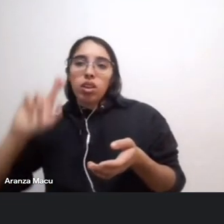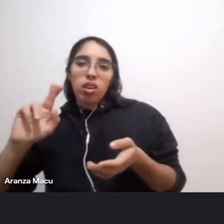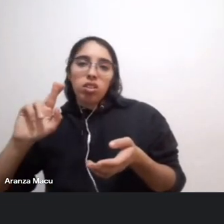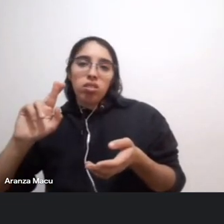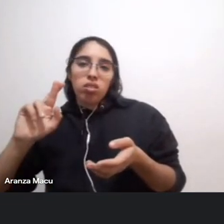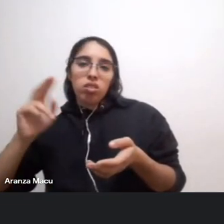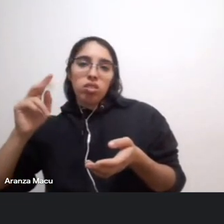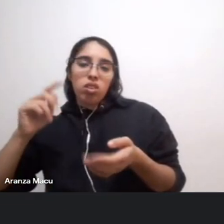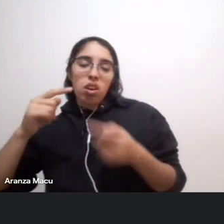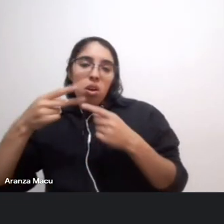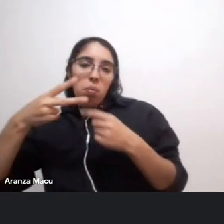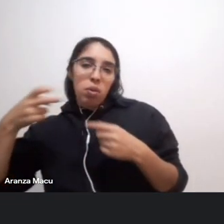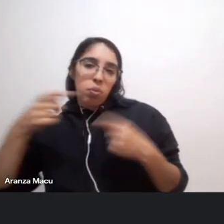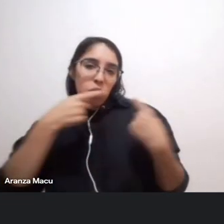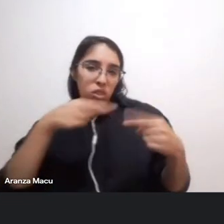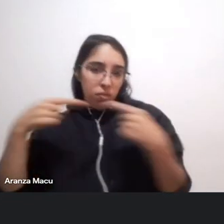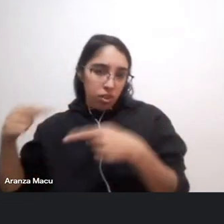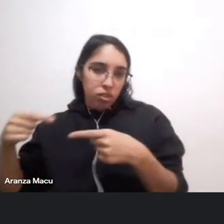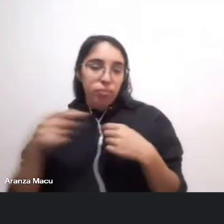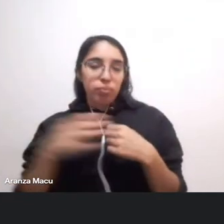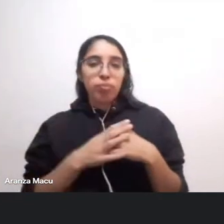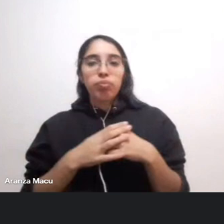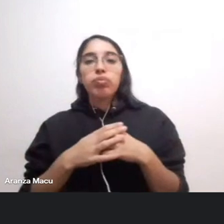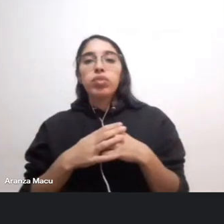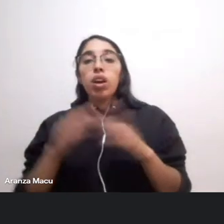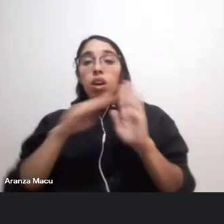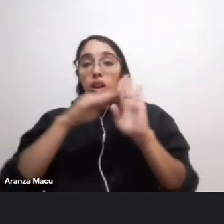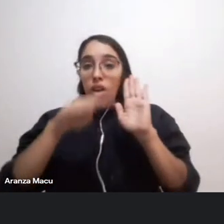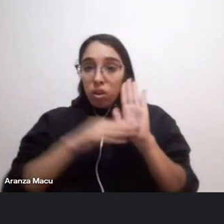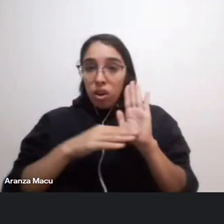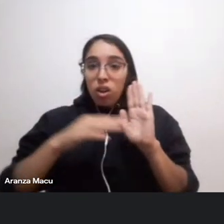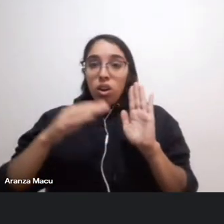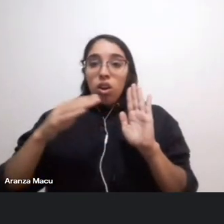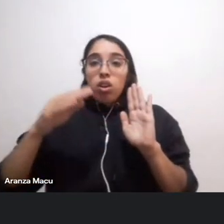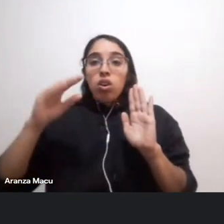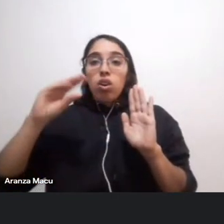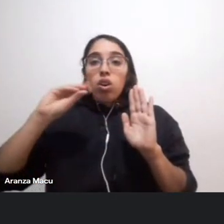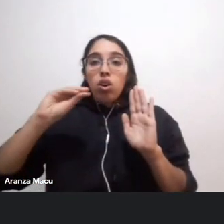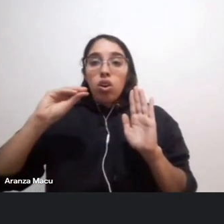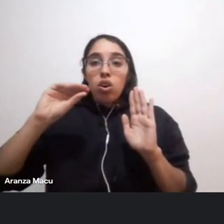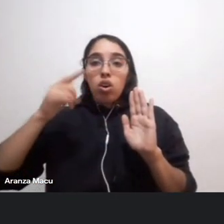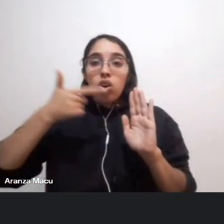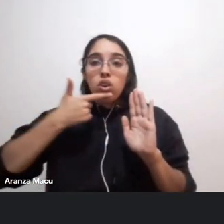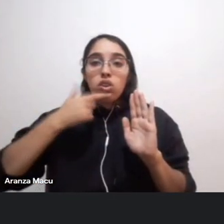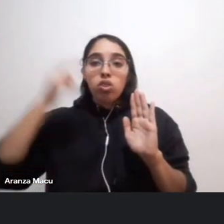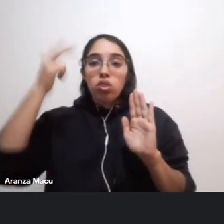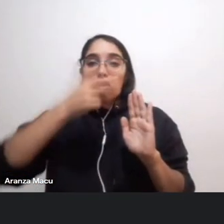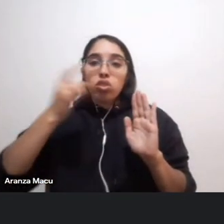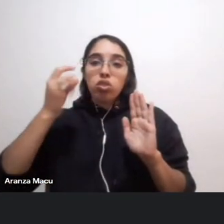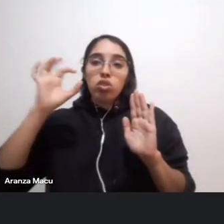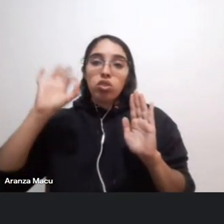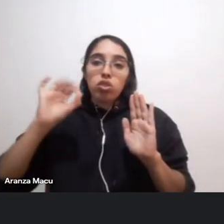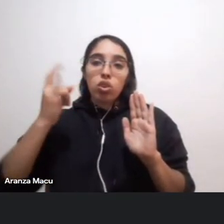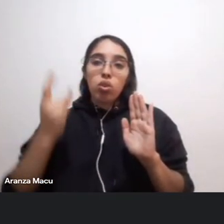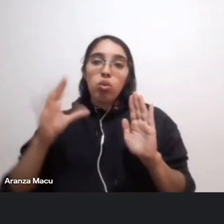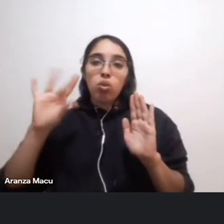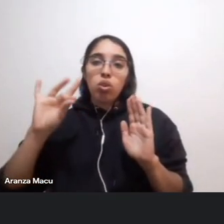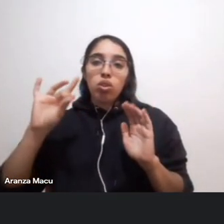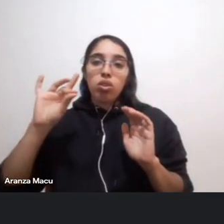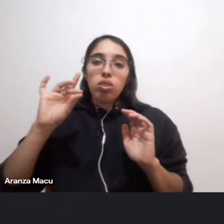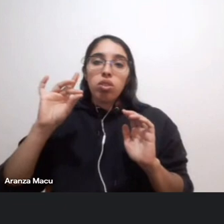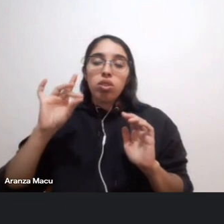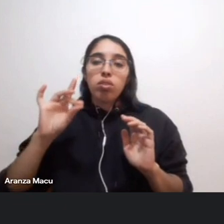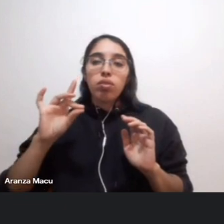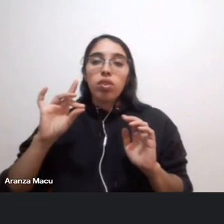Y el should y el ought to casi no lo van a ver porque el texto tiene que ser muy formal para que lo usen porque es